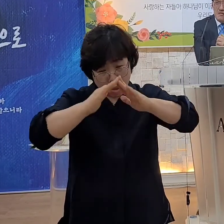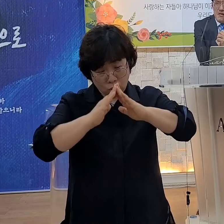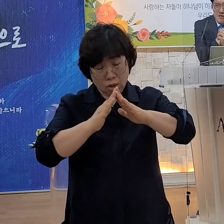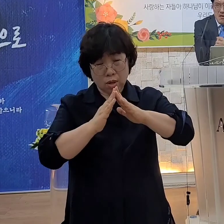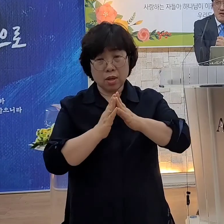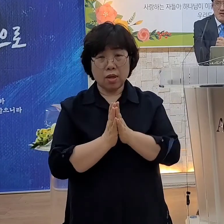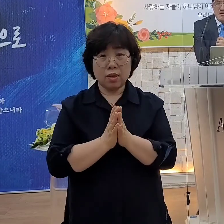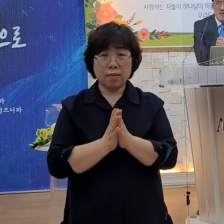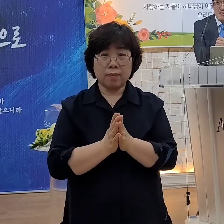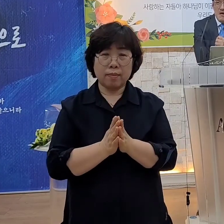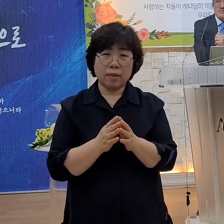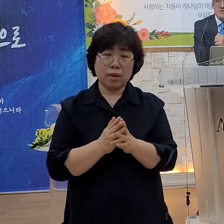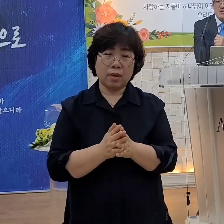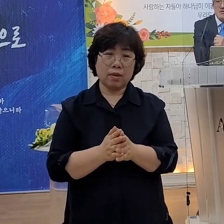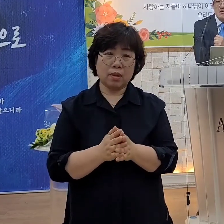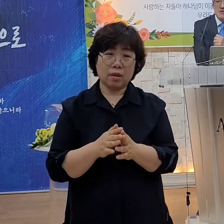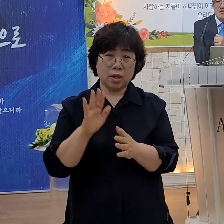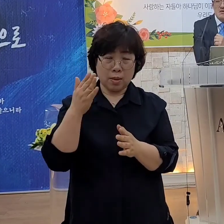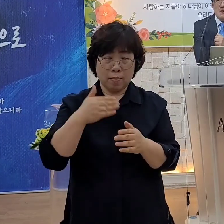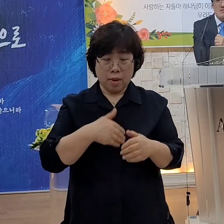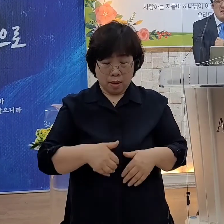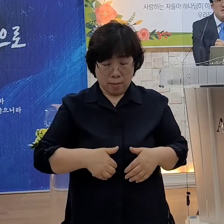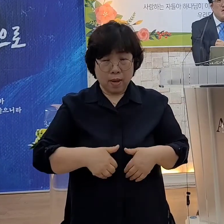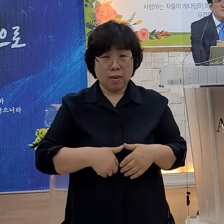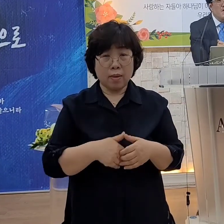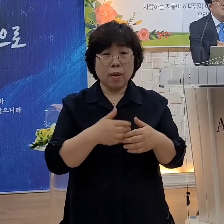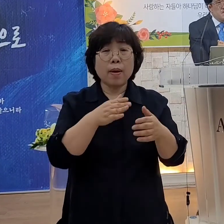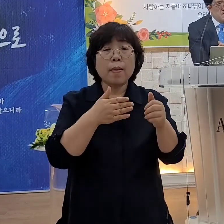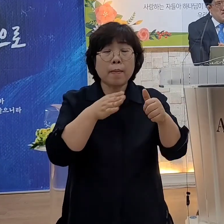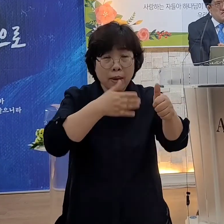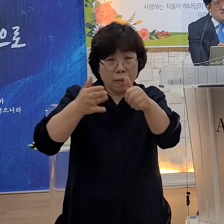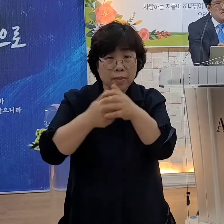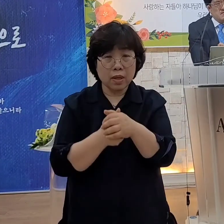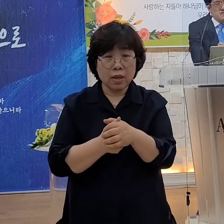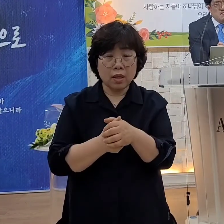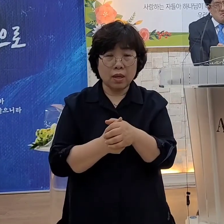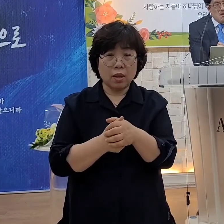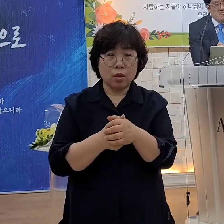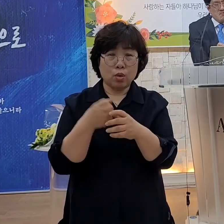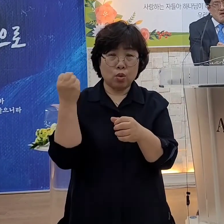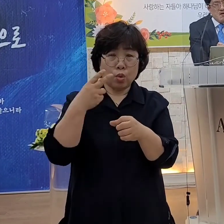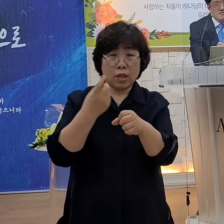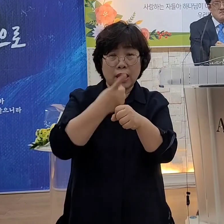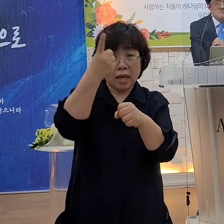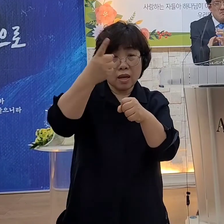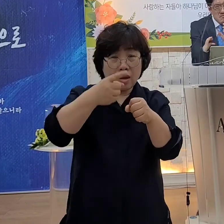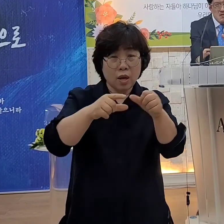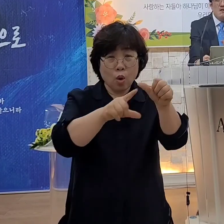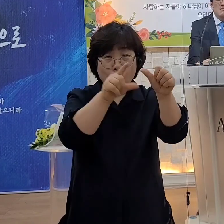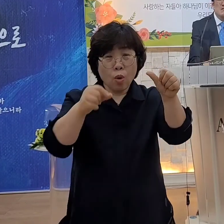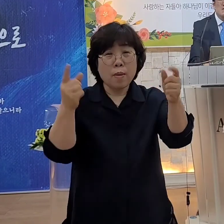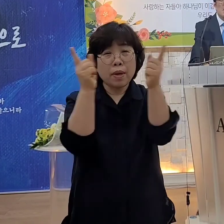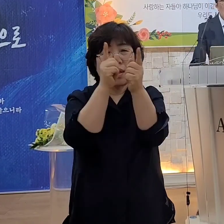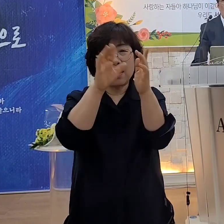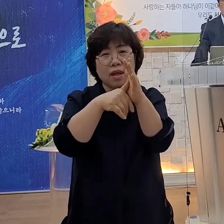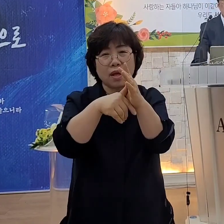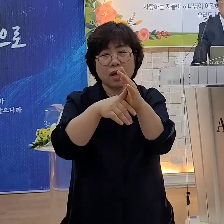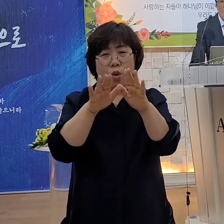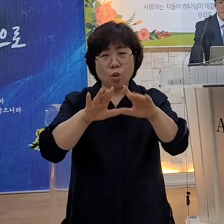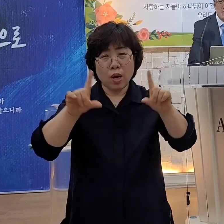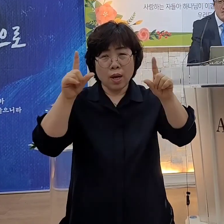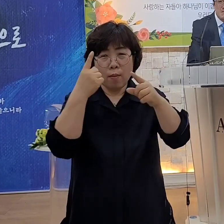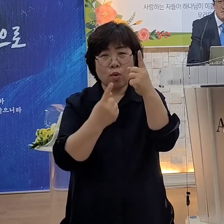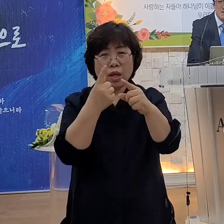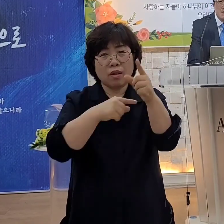여러분 내년에 다시 이 가정의 달을 맞이할 때는 올해보다 좀 더 나은